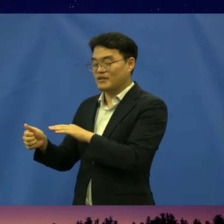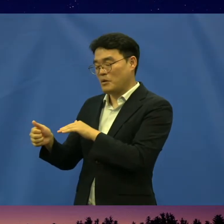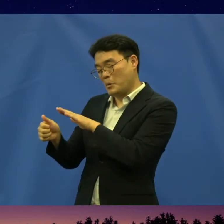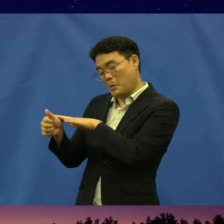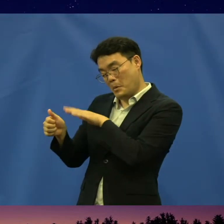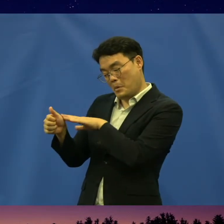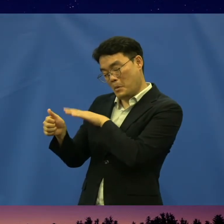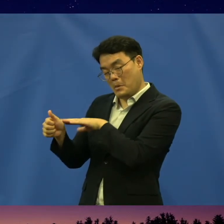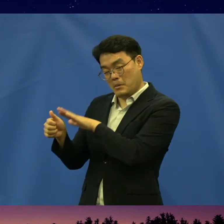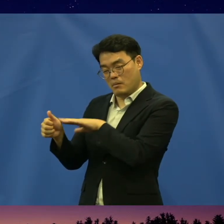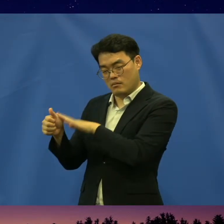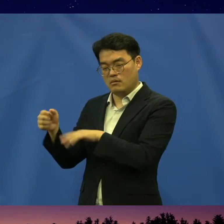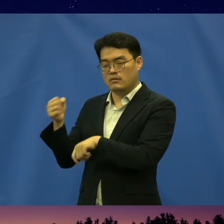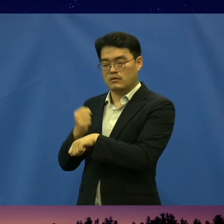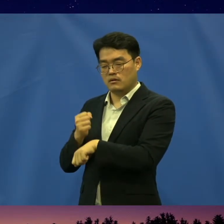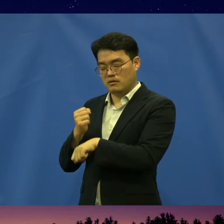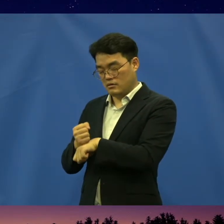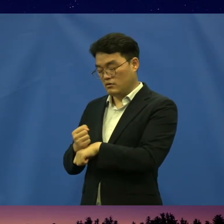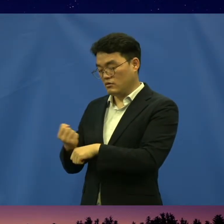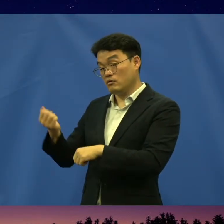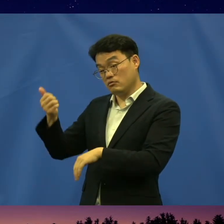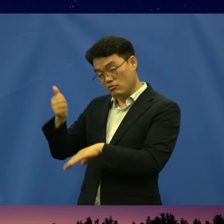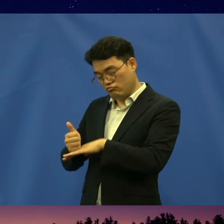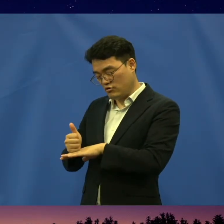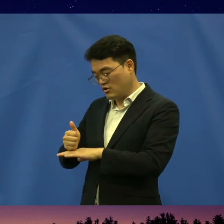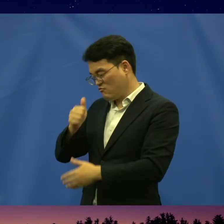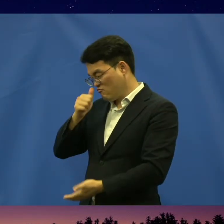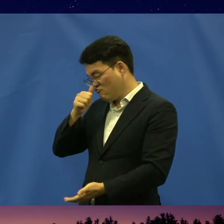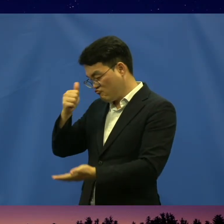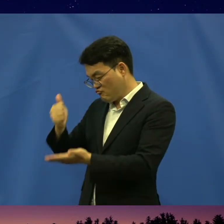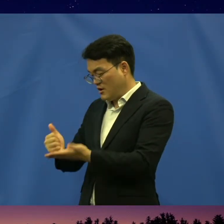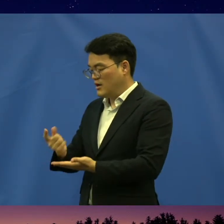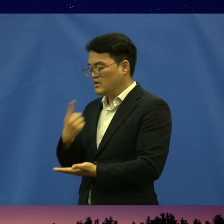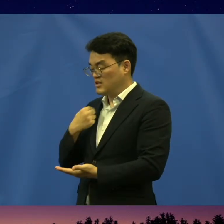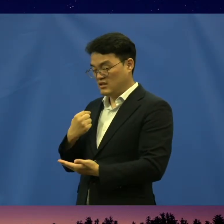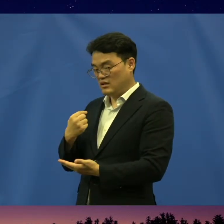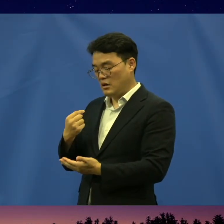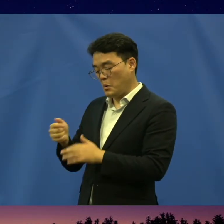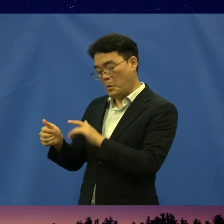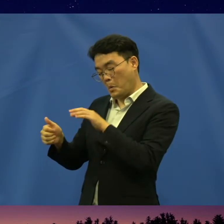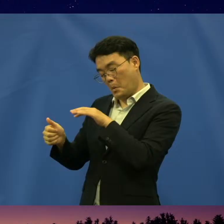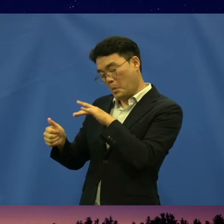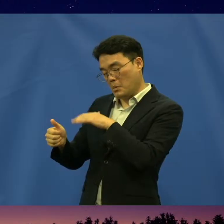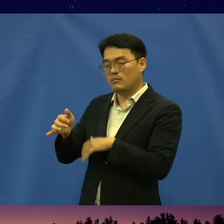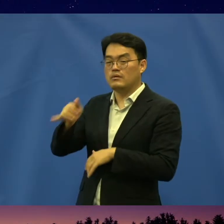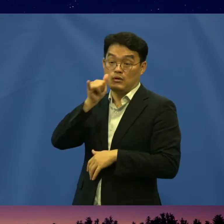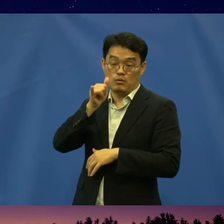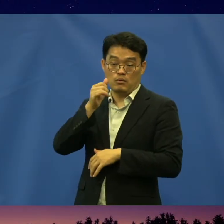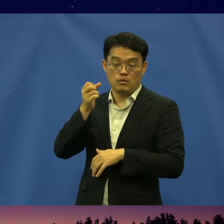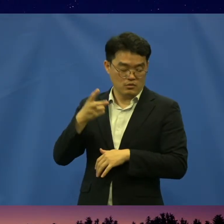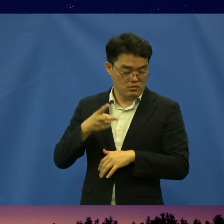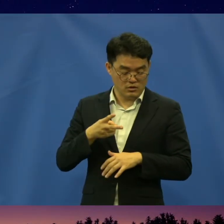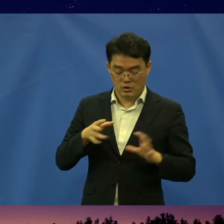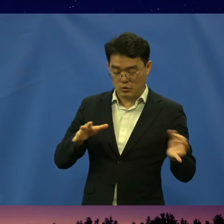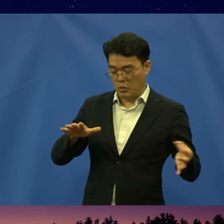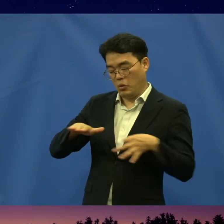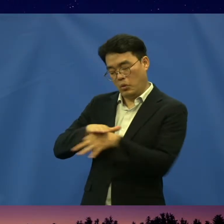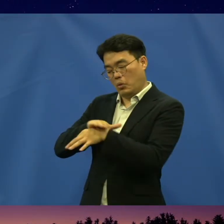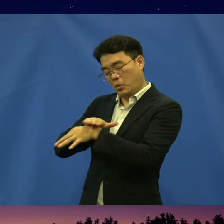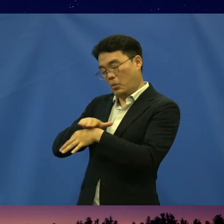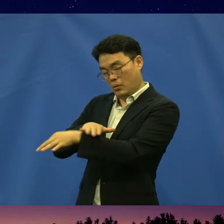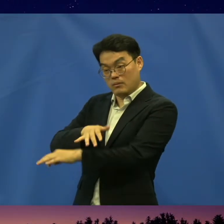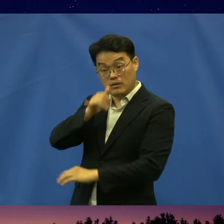여러분 대적자들의 음모 속에는 선지자들까지 가담을 해요. 그들을 돈으로 매수까지 합니다.